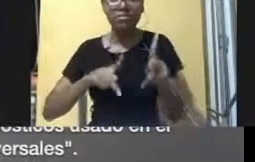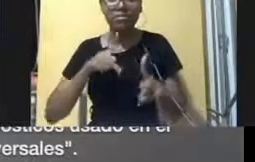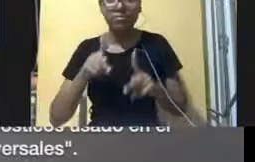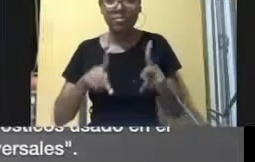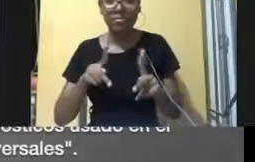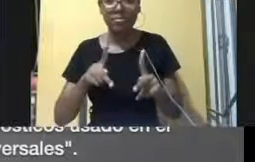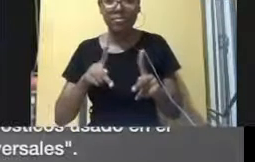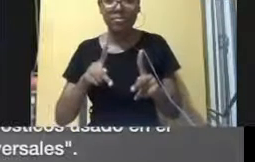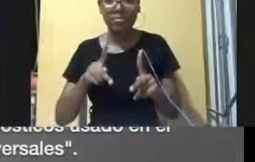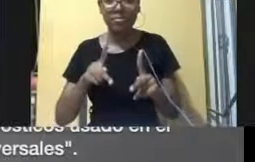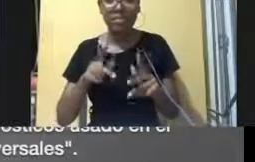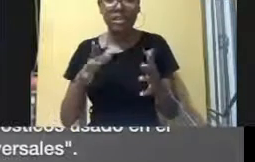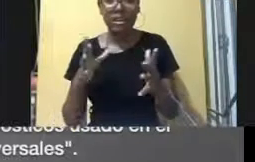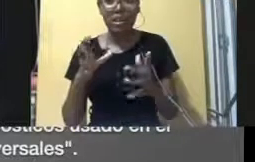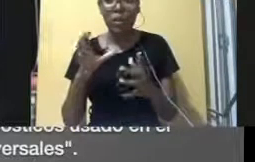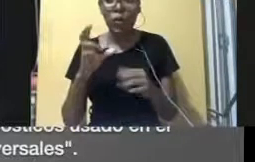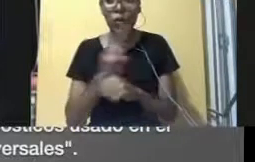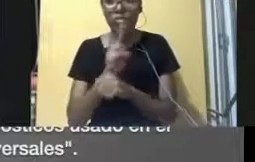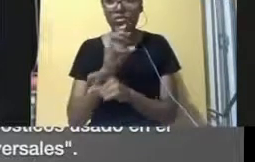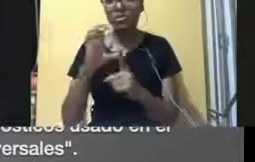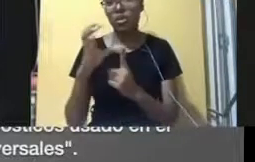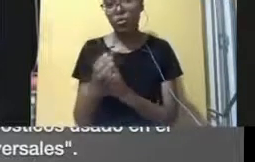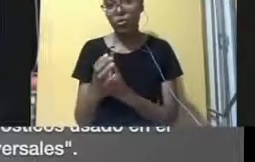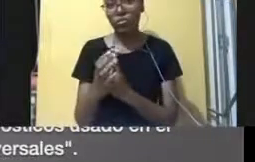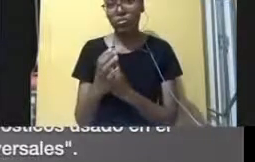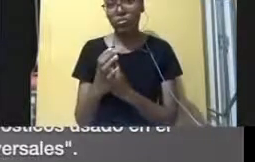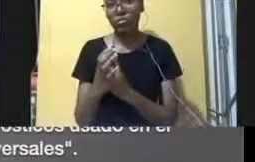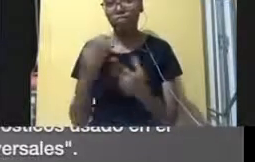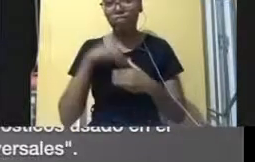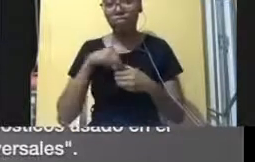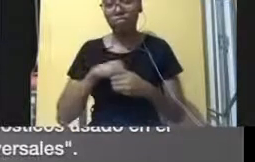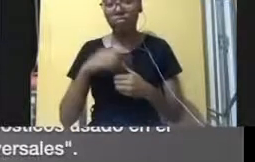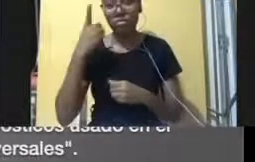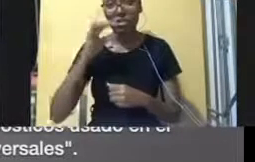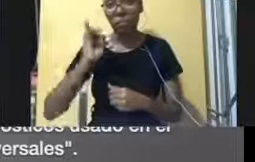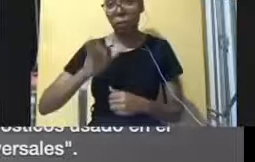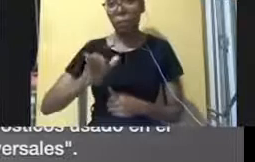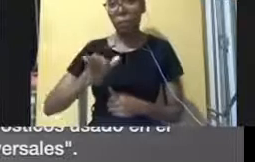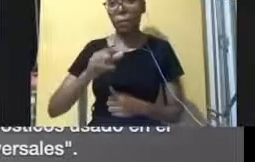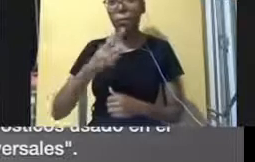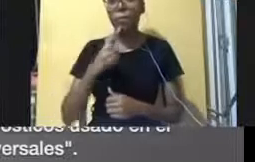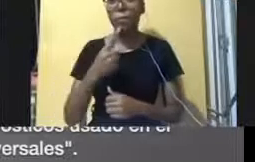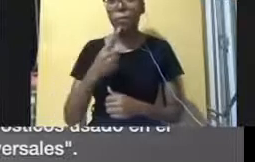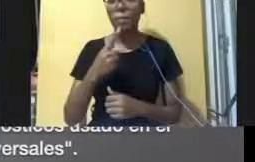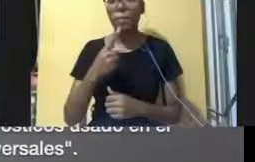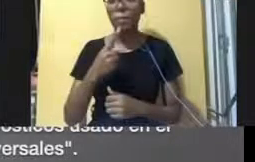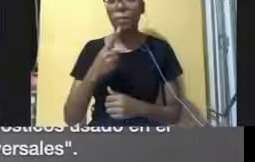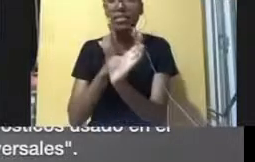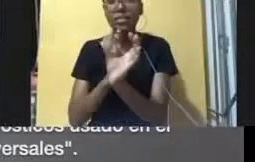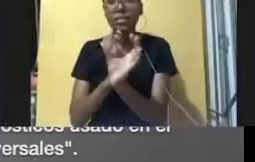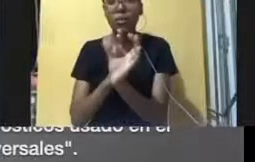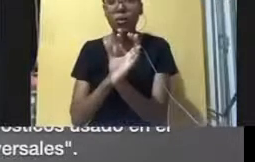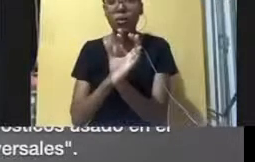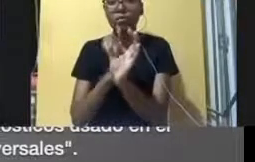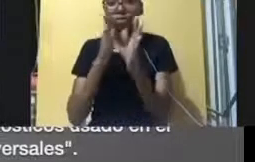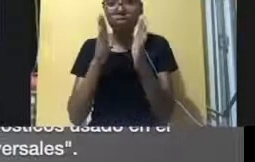y viceversa. Todo esto es para decir que el psicólogo no puede